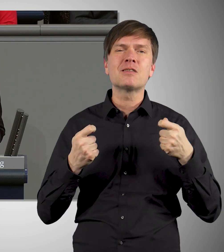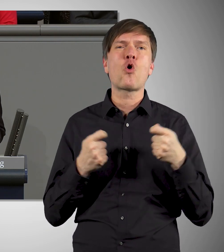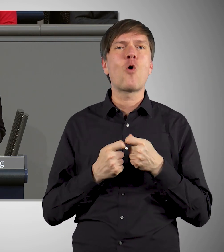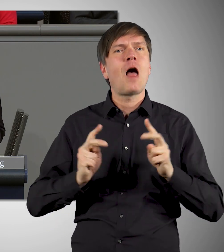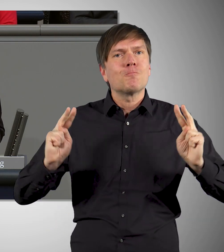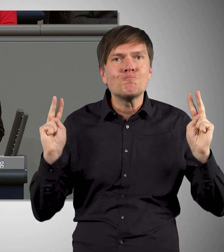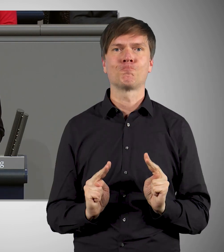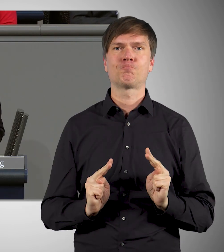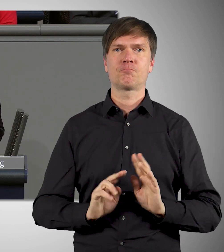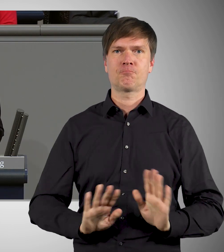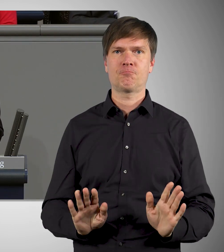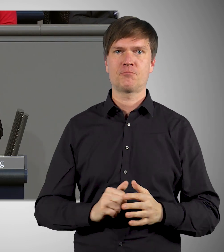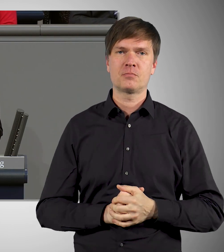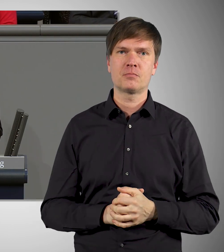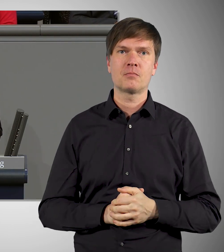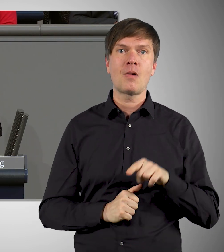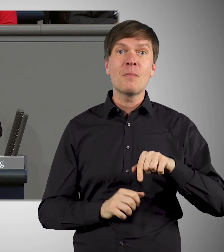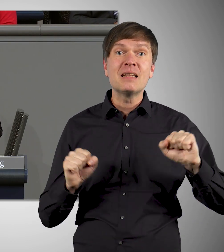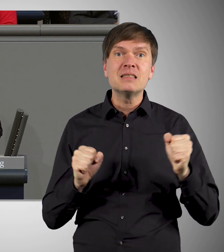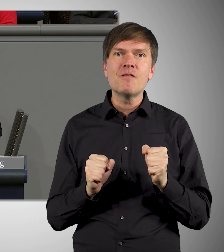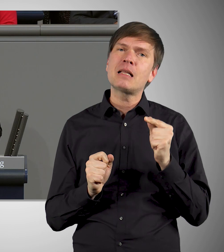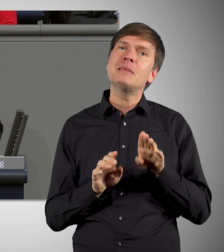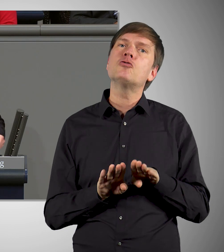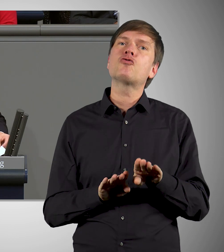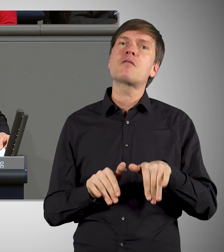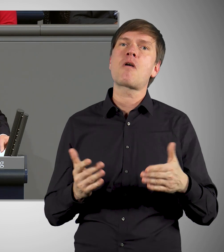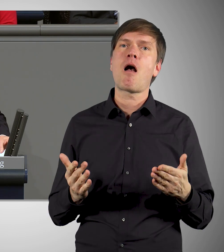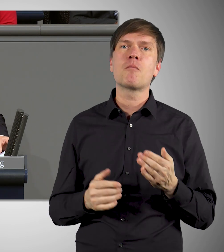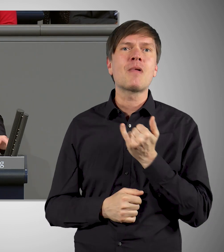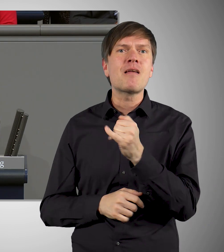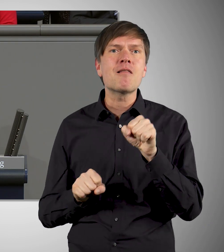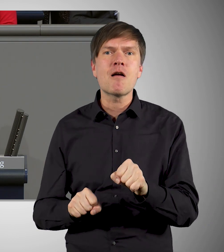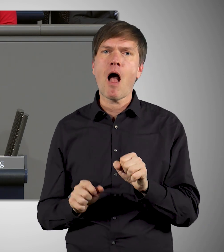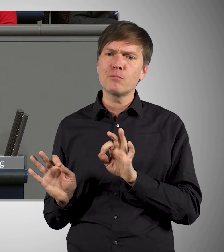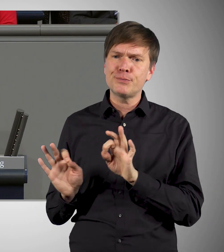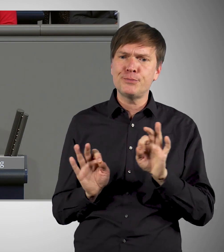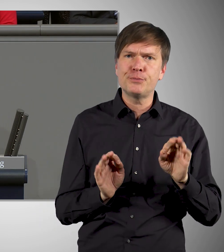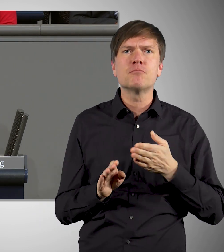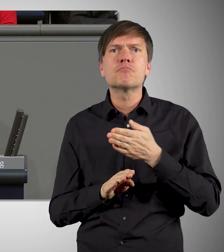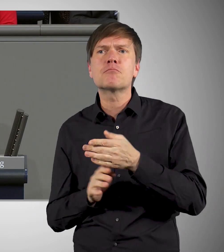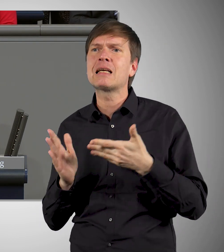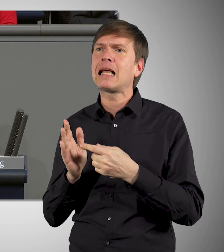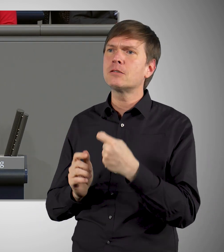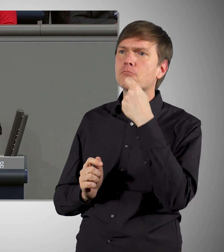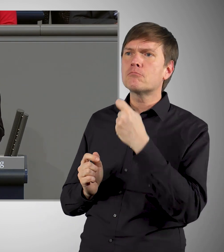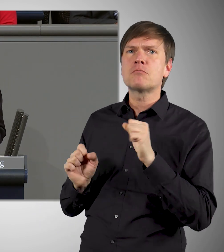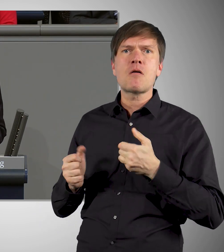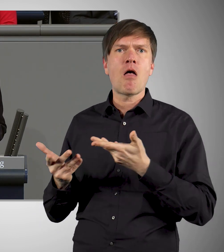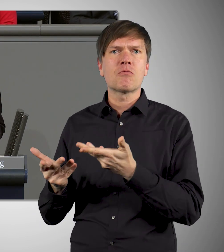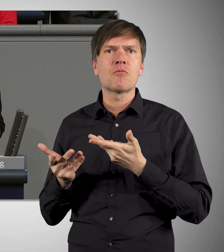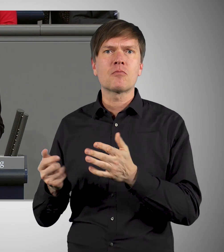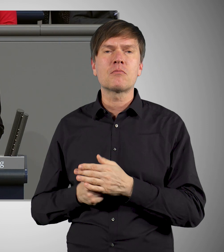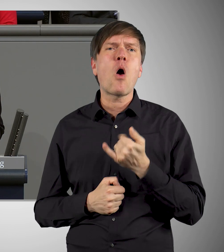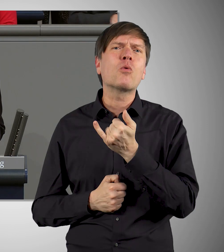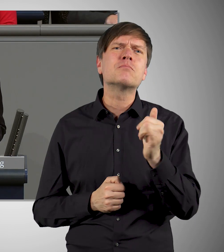Winter, Kontakte zu reduzieren. In diesem Winter sind wir etwas weiter. Jeder kann und sollte sich regelmäßig testen. Wir